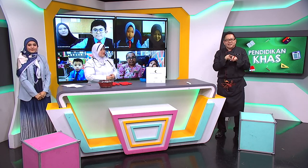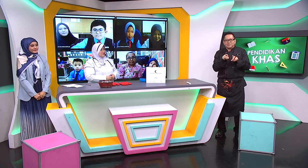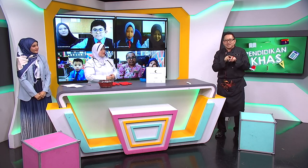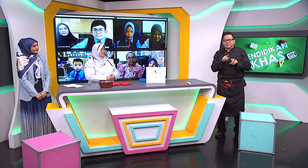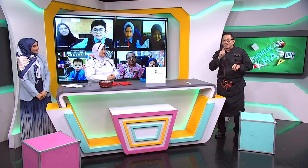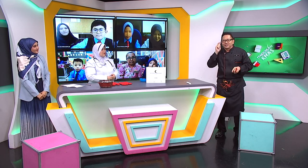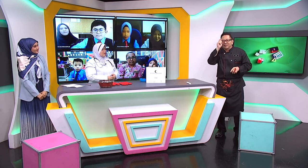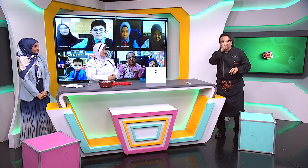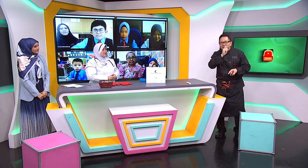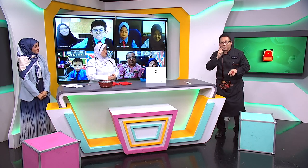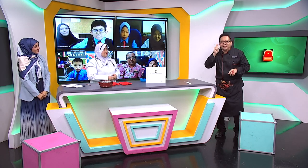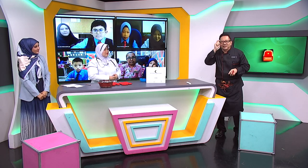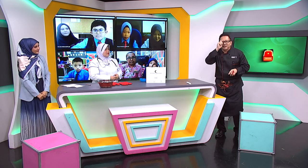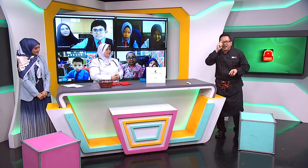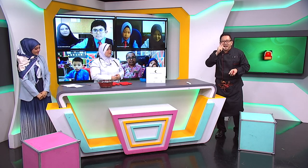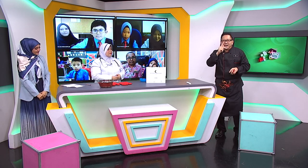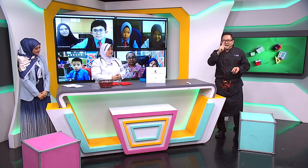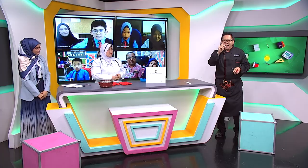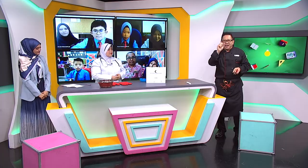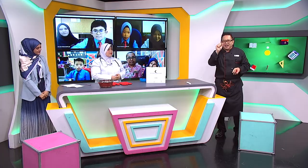akan sama-sama teroka